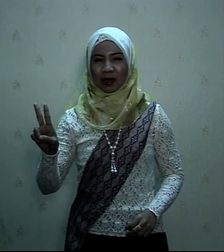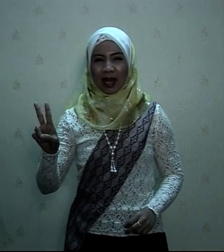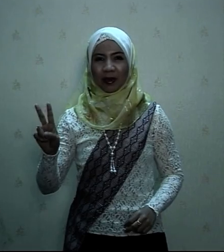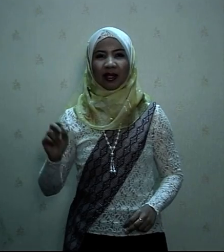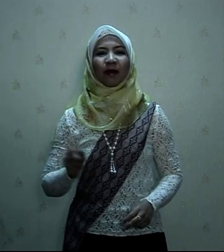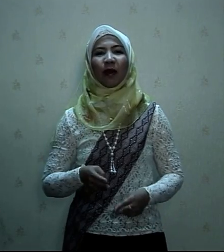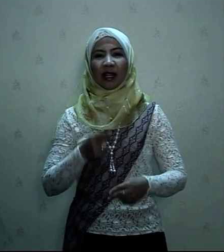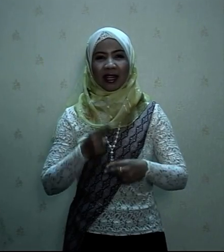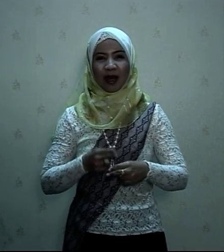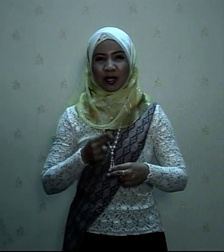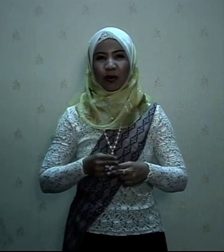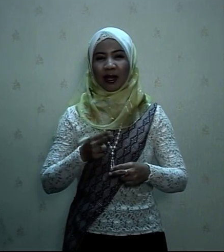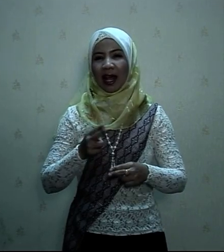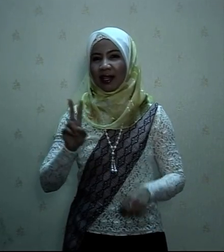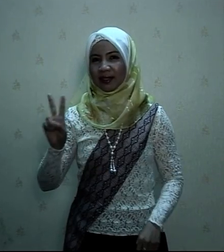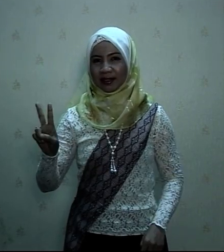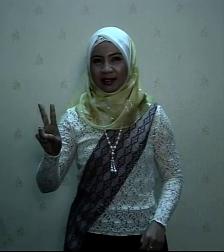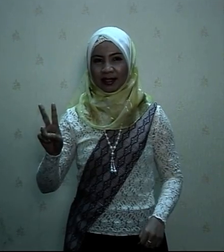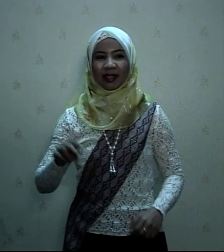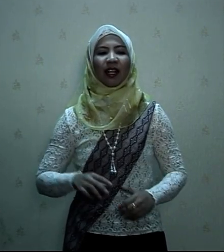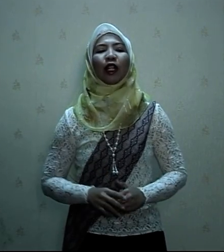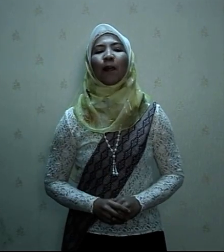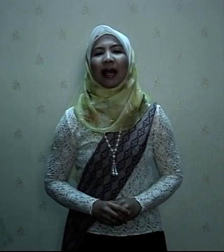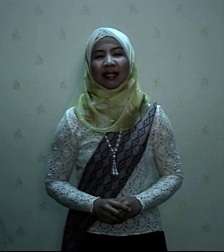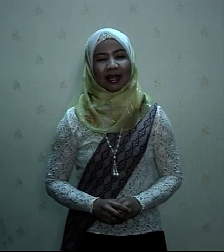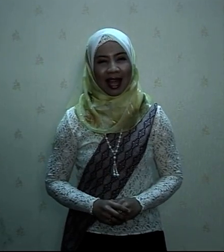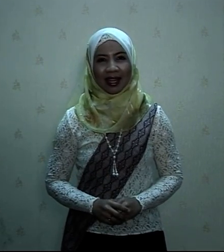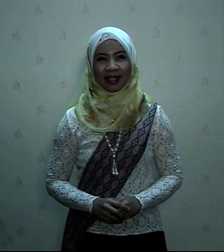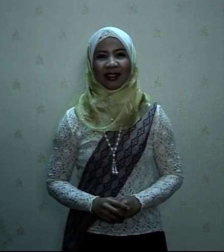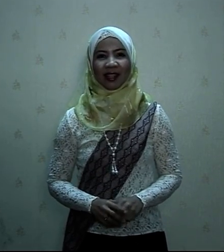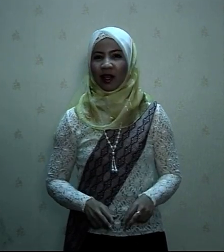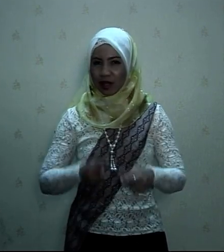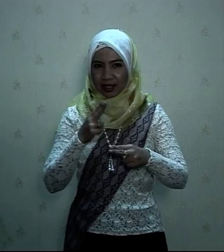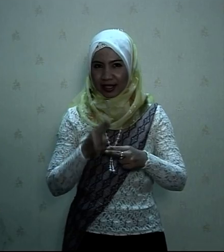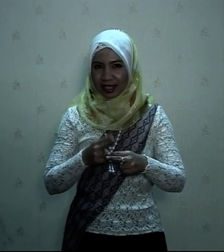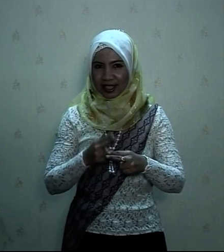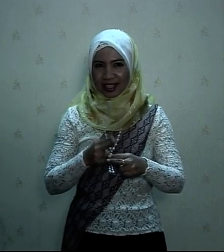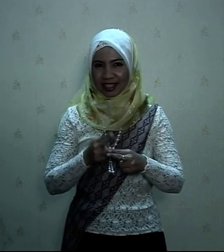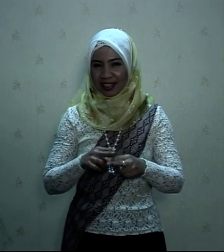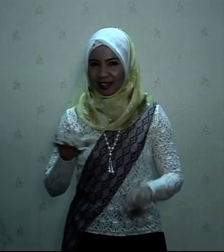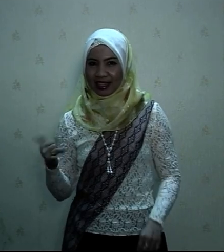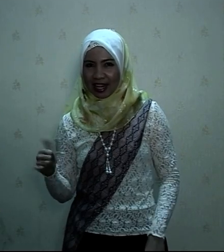ามือแปลว่านามสกุลนะคะต่อไปชื่อเล่นก็คือชื่อเล่